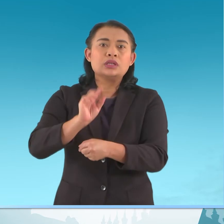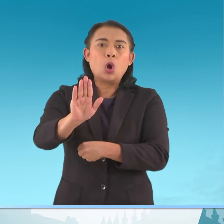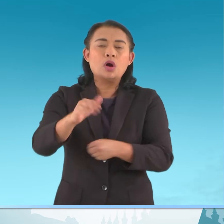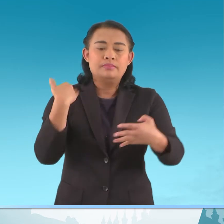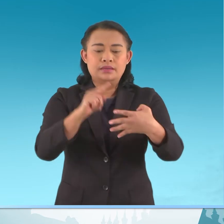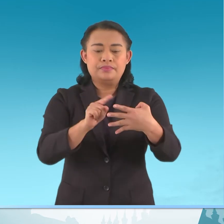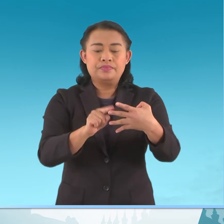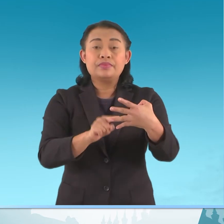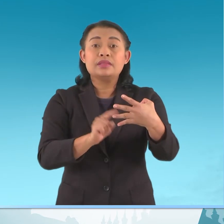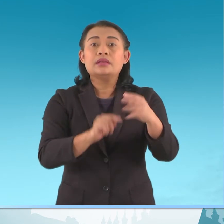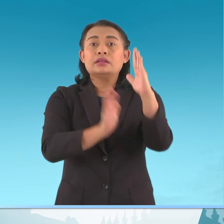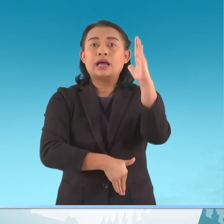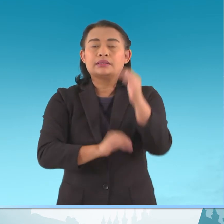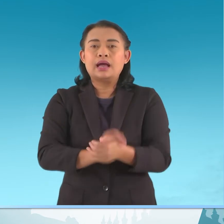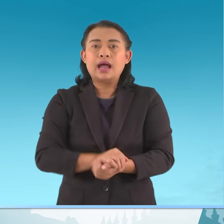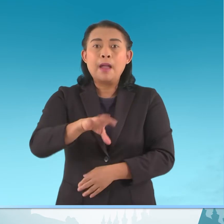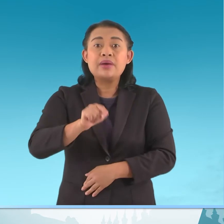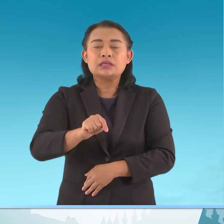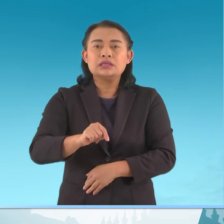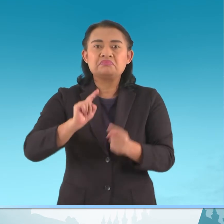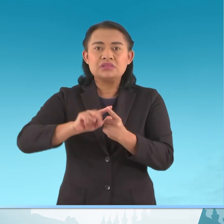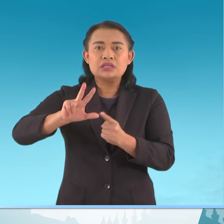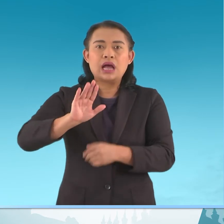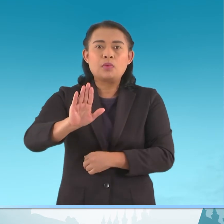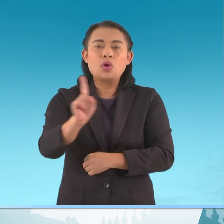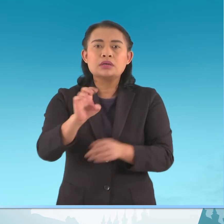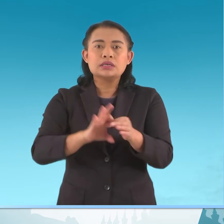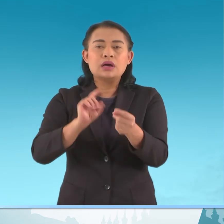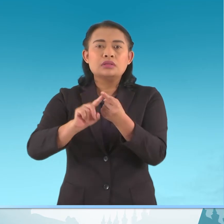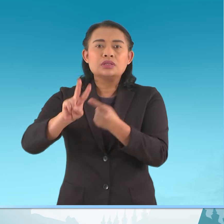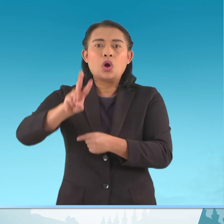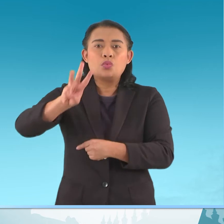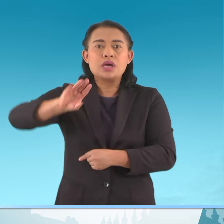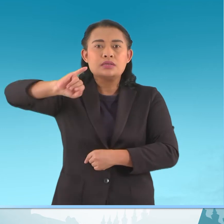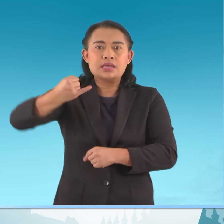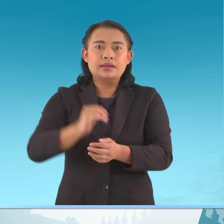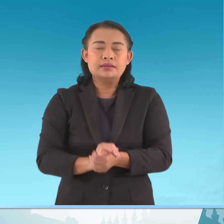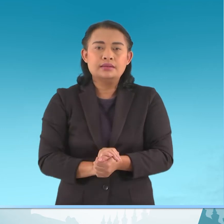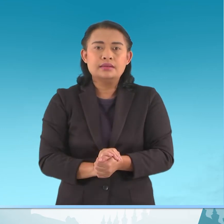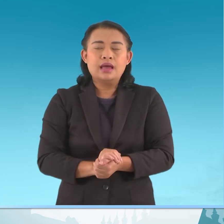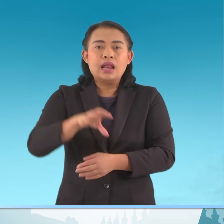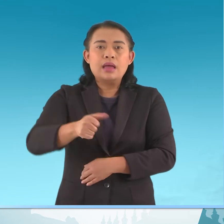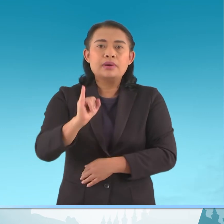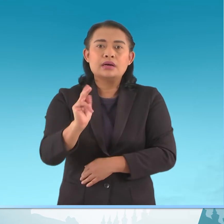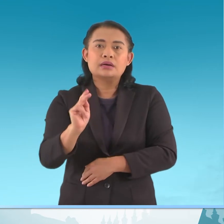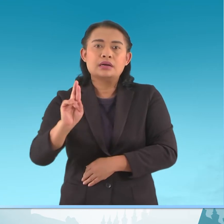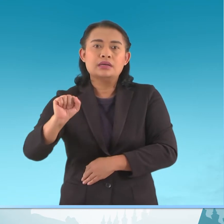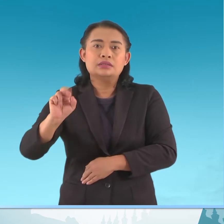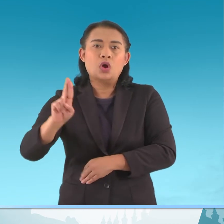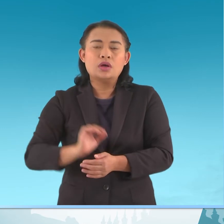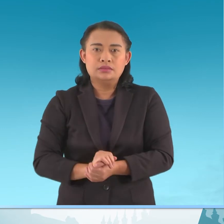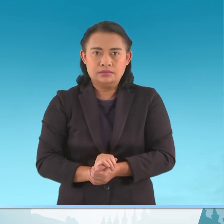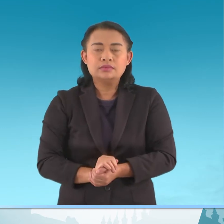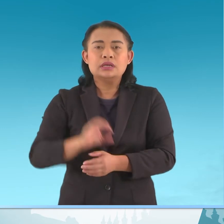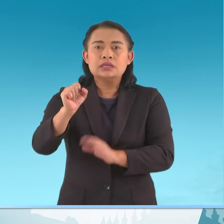ภาคใต้เลยครับเมืองปากเซมีขนาดใหญ่เป็นอันดับ 3รองจากนครเวียงจันทร์และเมืองไกสอนพมวิหานหรือ